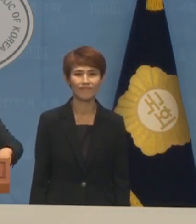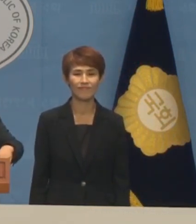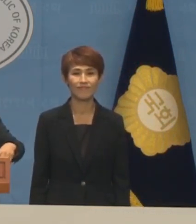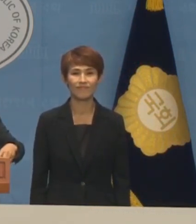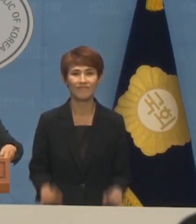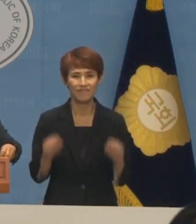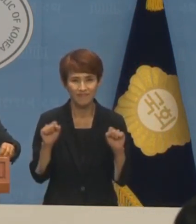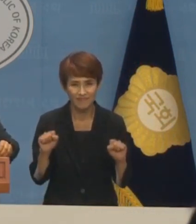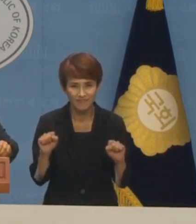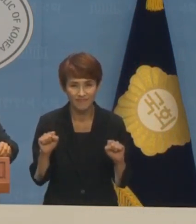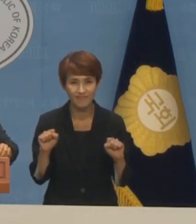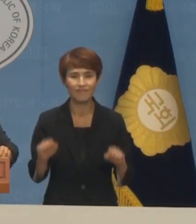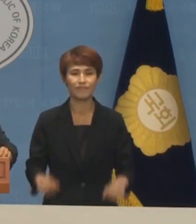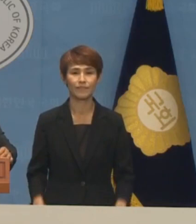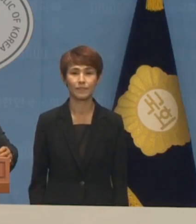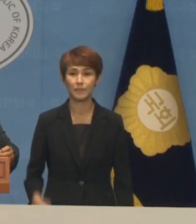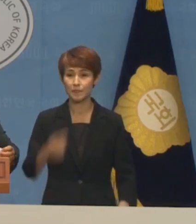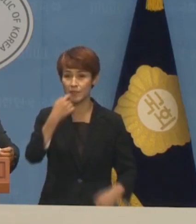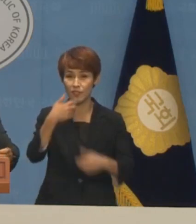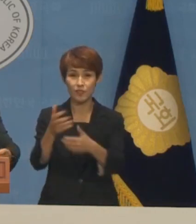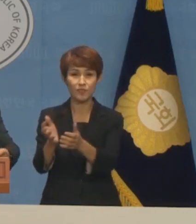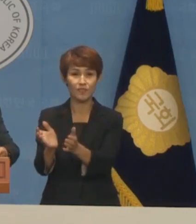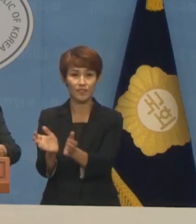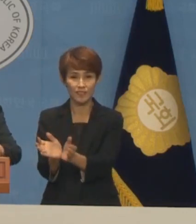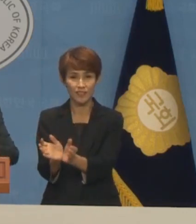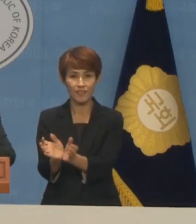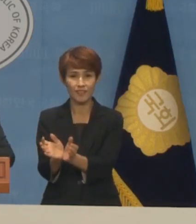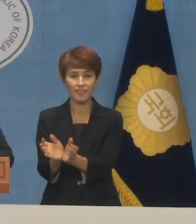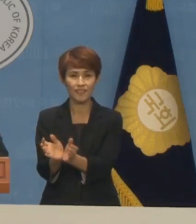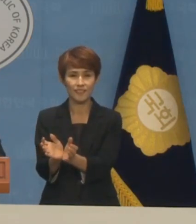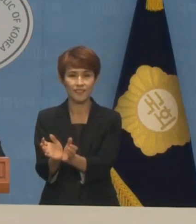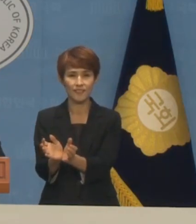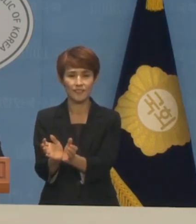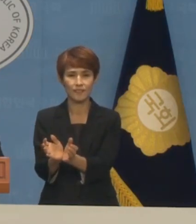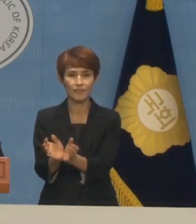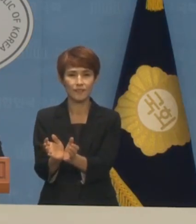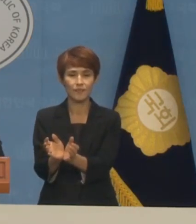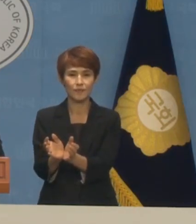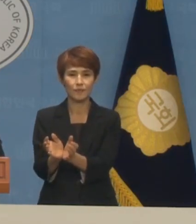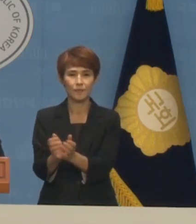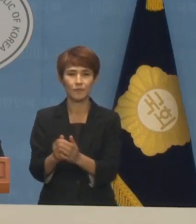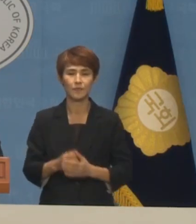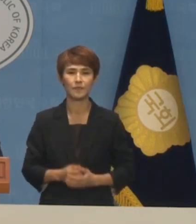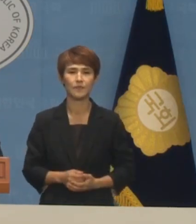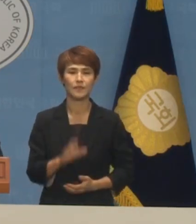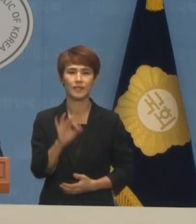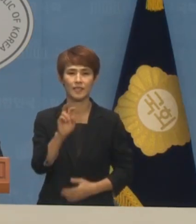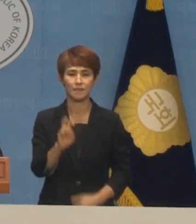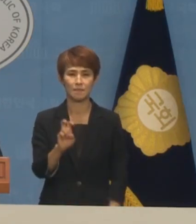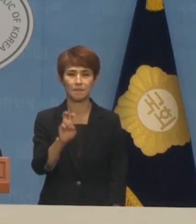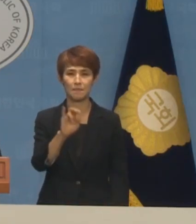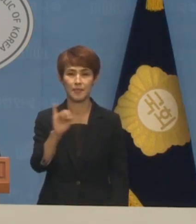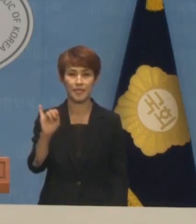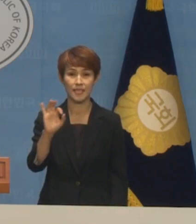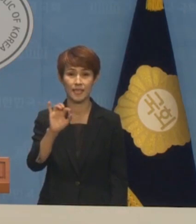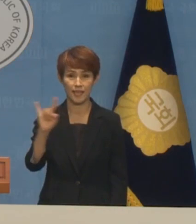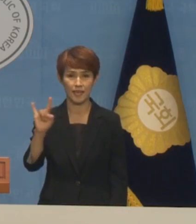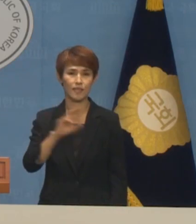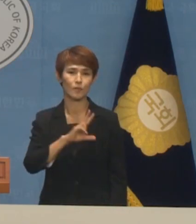네, 안녕하십니까. 더불어민주당 농해수위 임미애 의원입니다. 오늘 이 자리에서